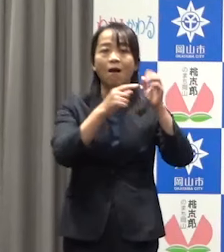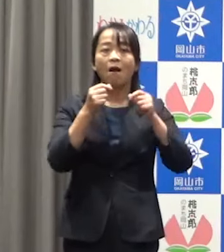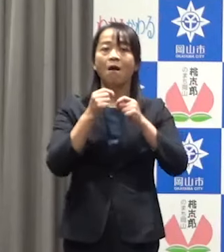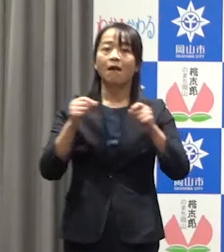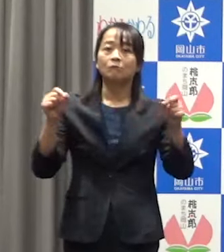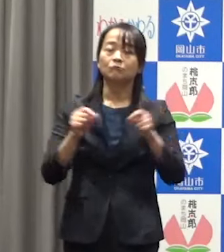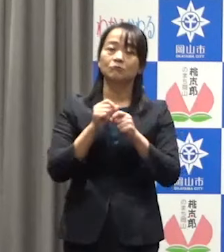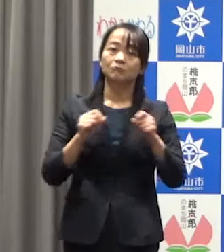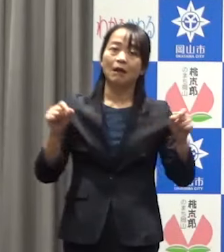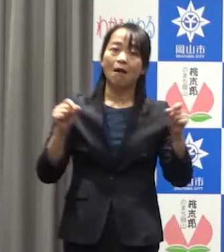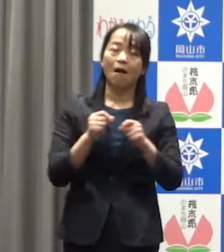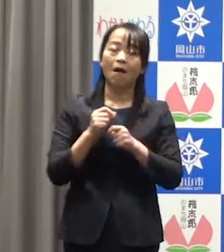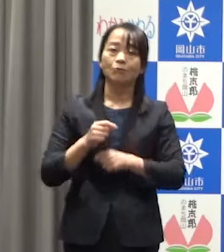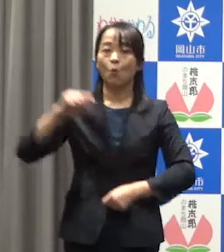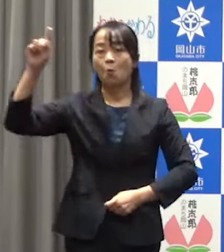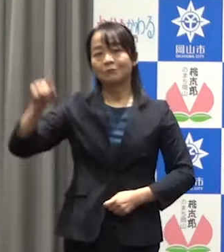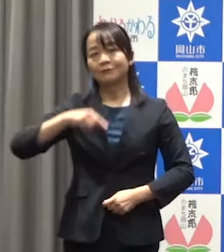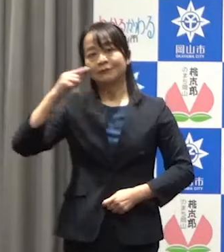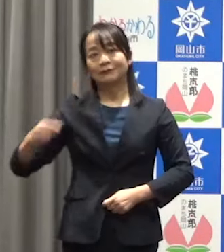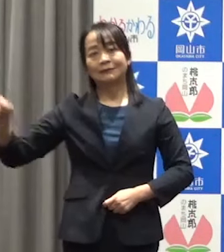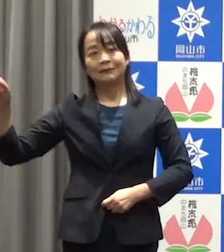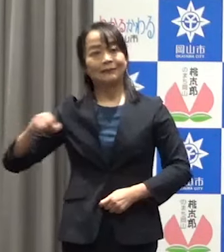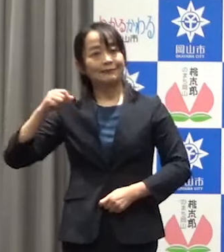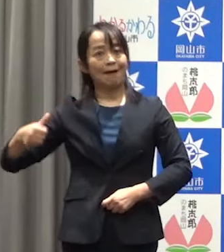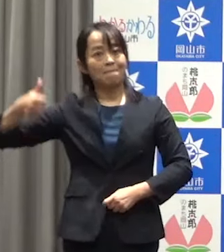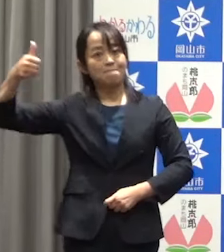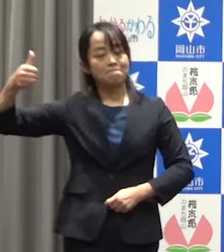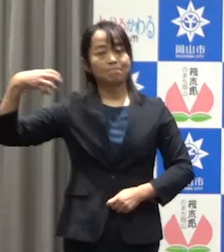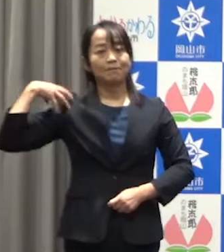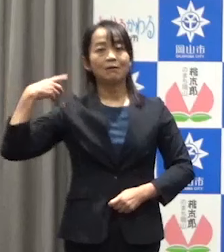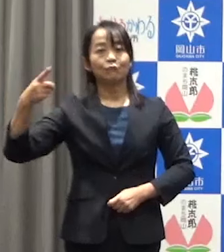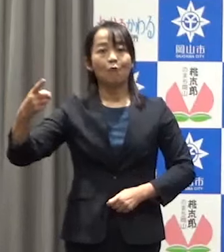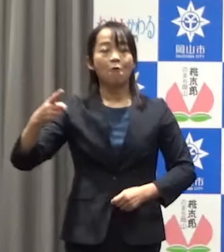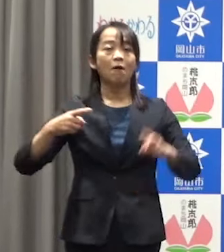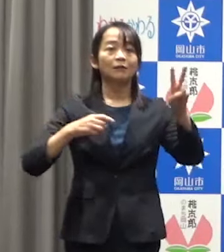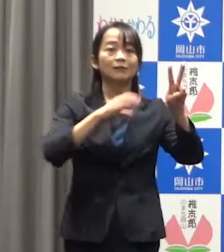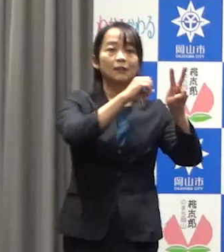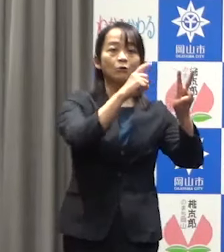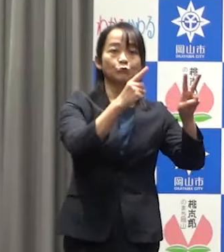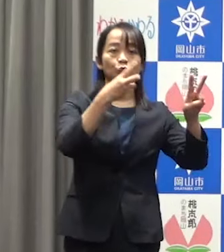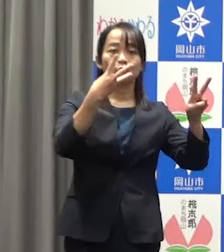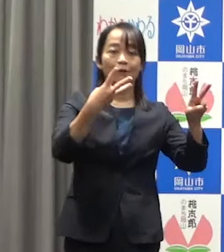めるなどのキャリアを経て、2013年4月から